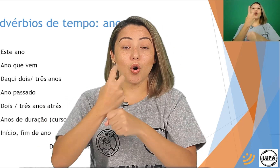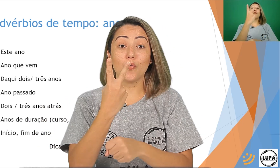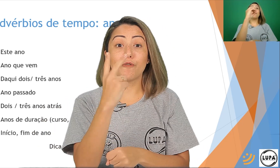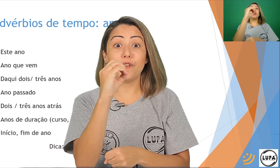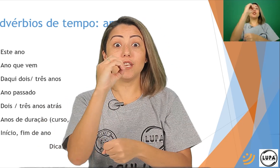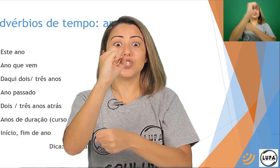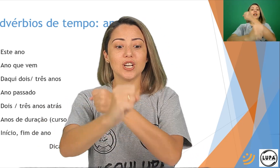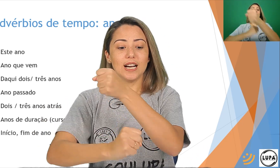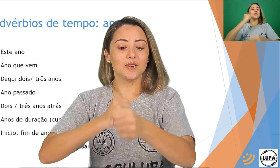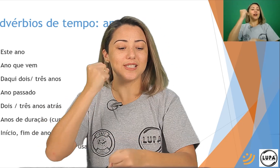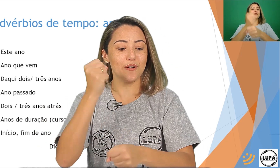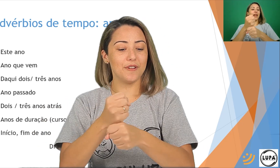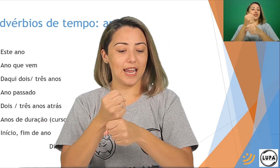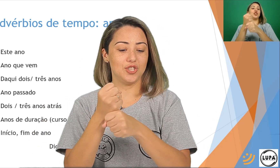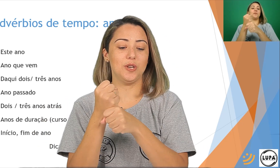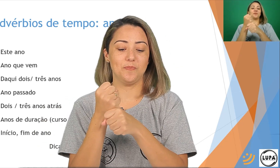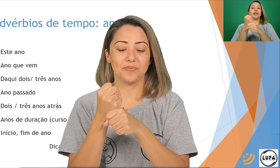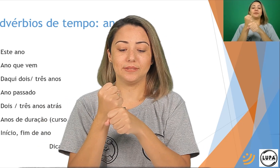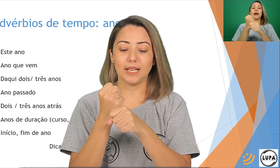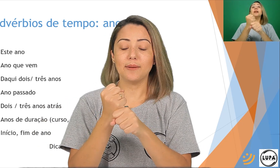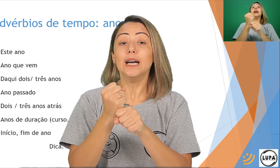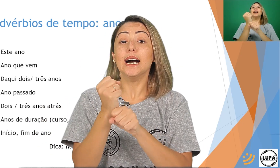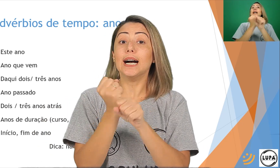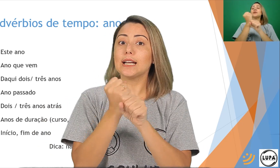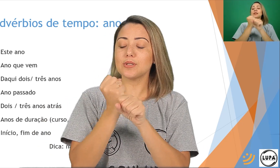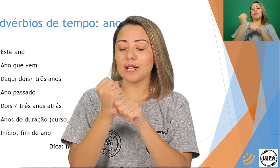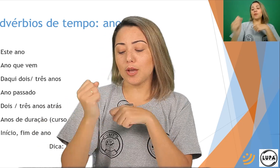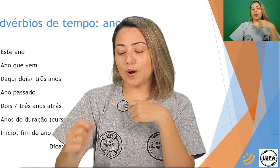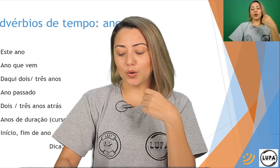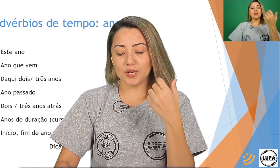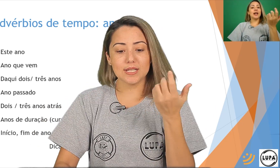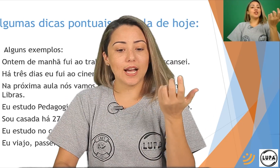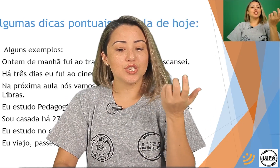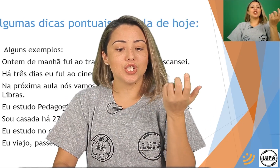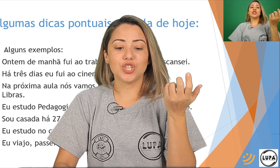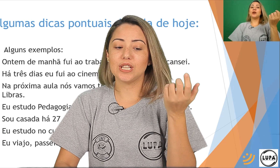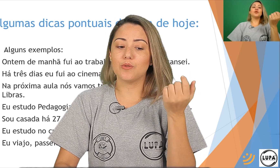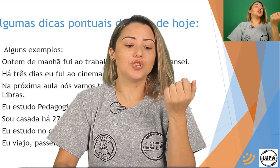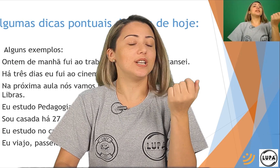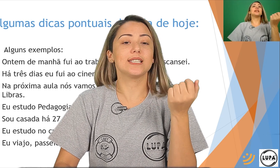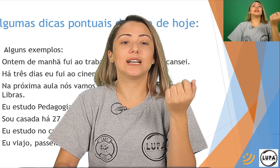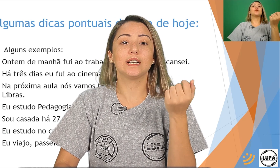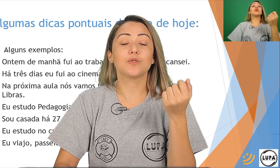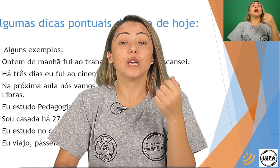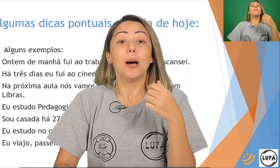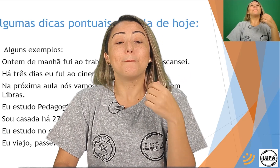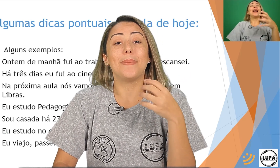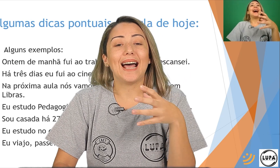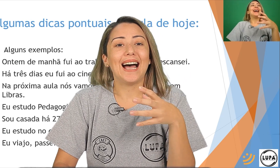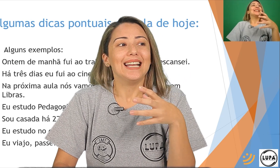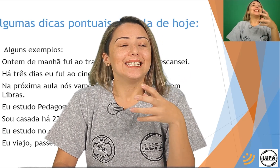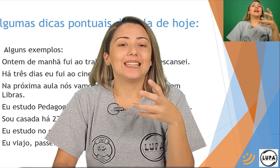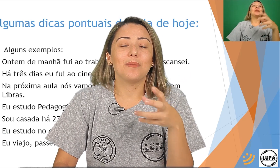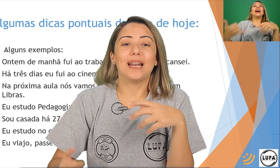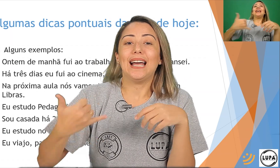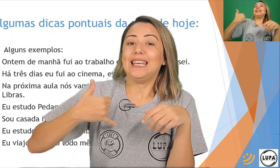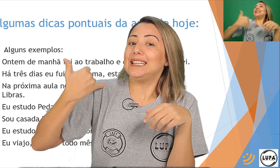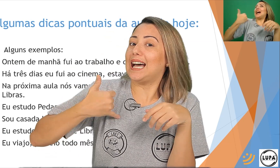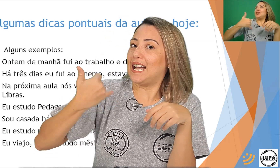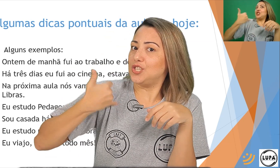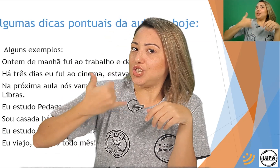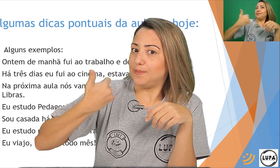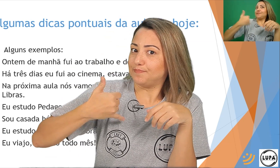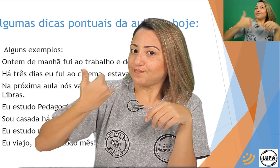atrás ou 20 anos à frente, tá? Anos também, uma curiosidade, a gente não utiliza anos para